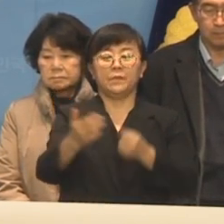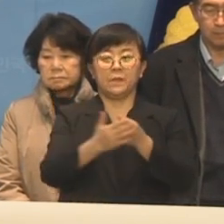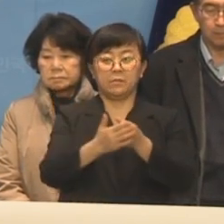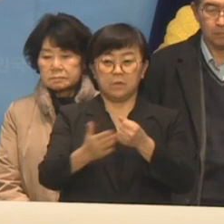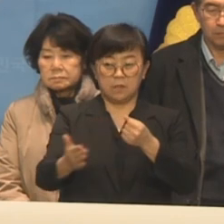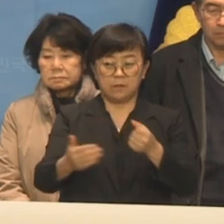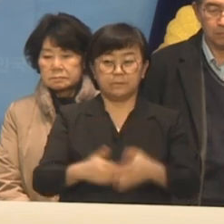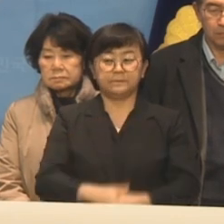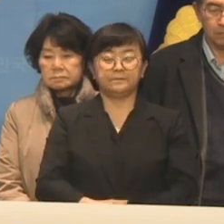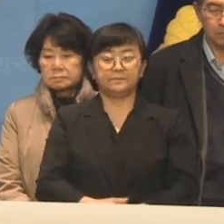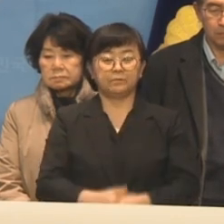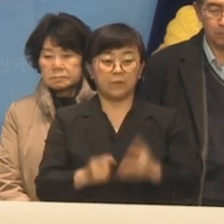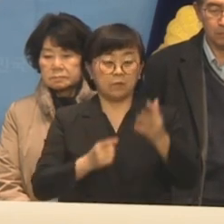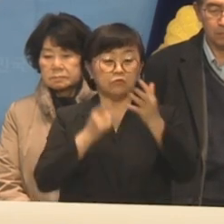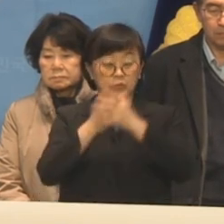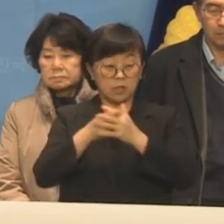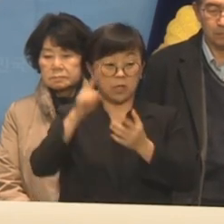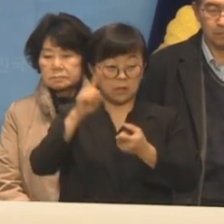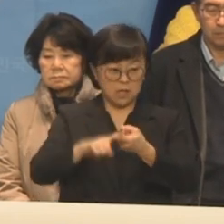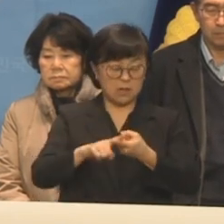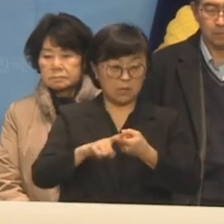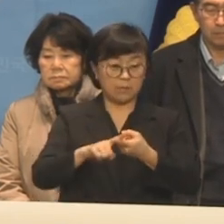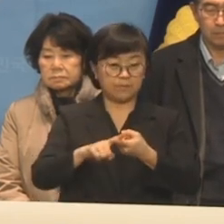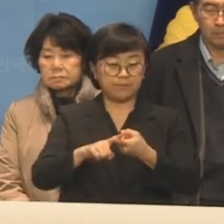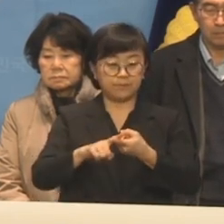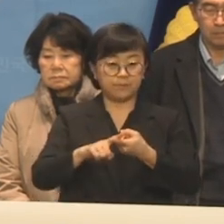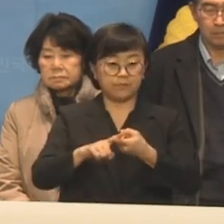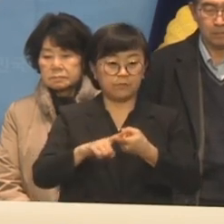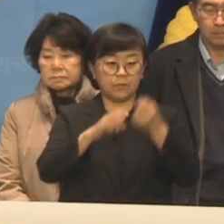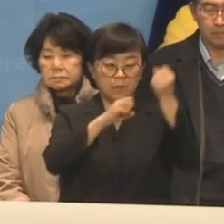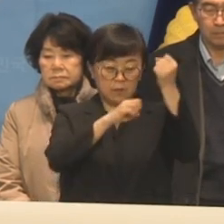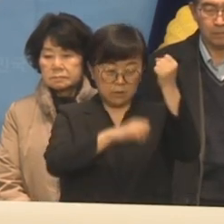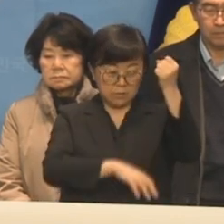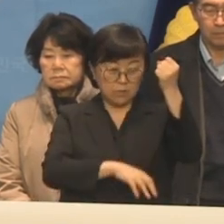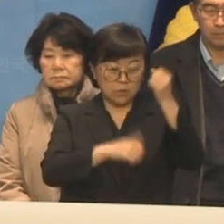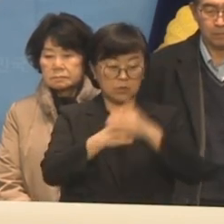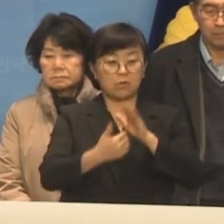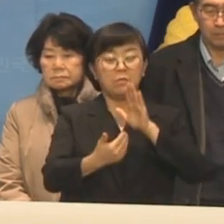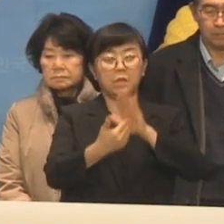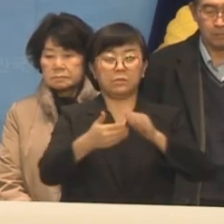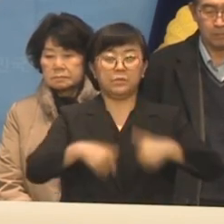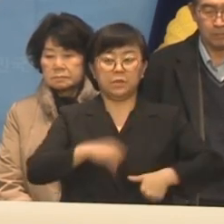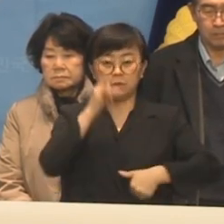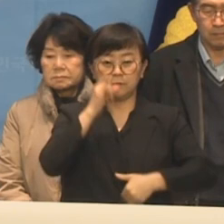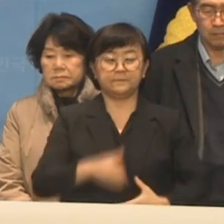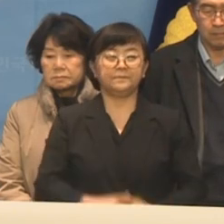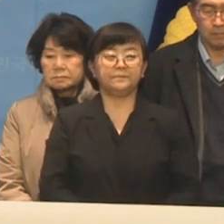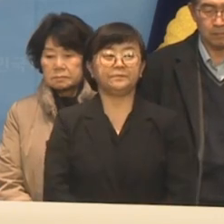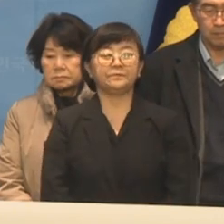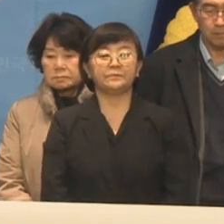따라서 누설 자체를 근본적으로 차단해야 할 것입니다.